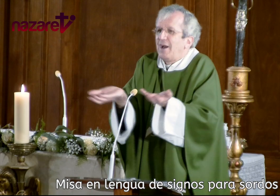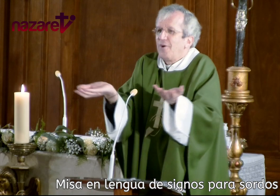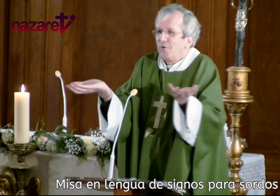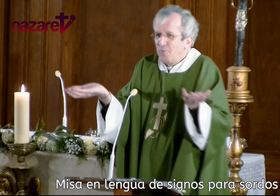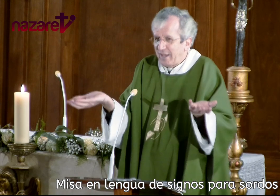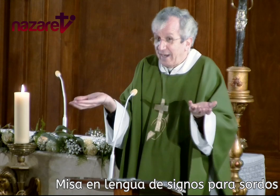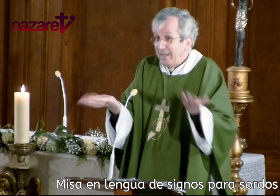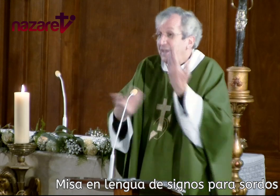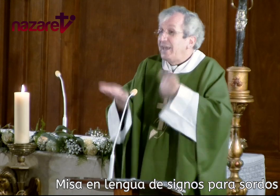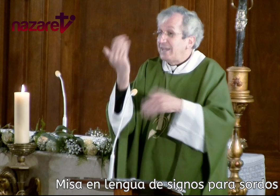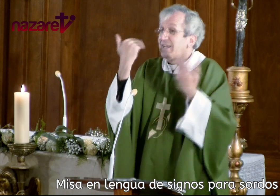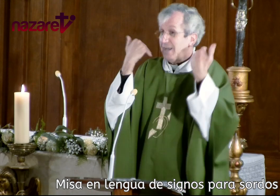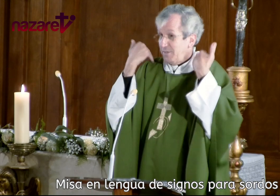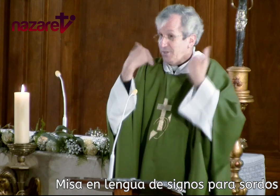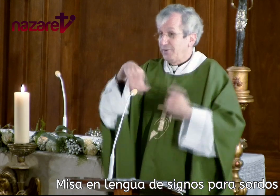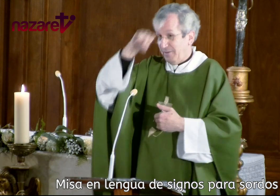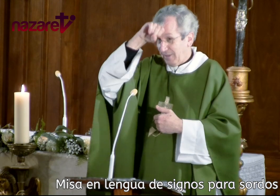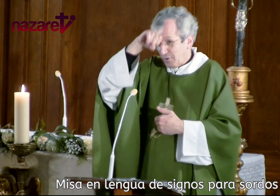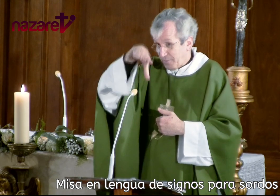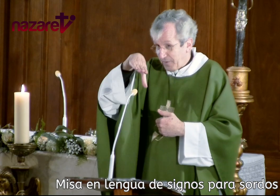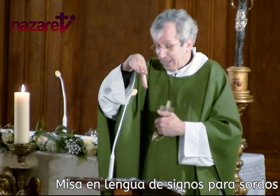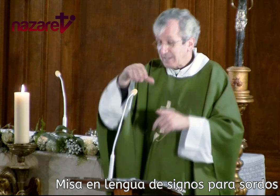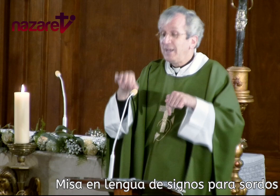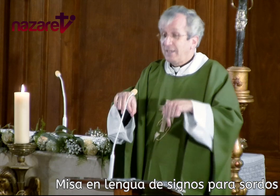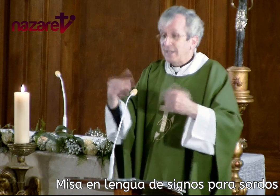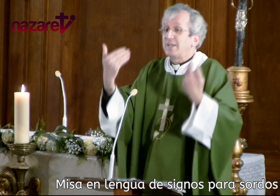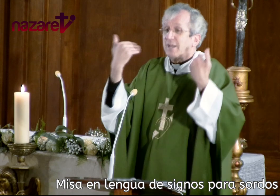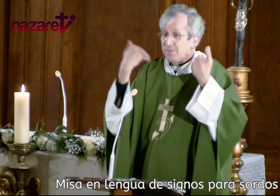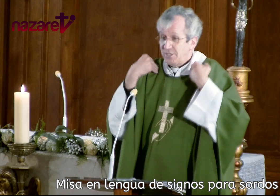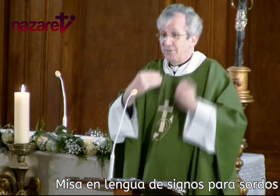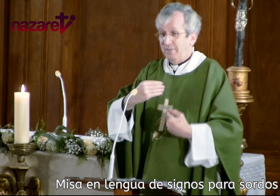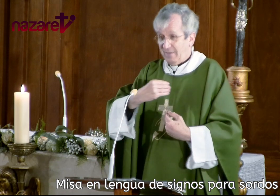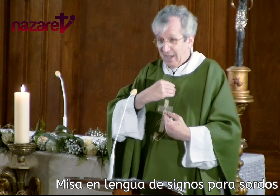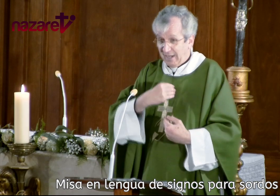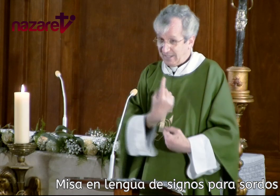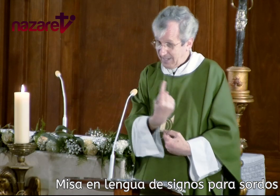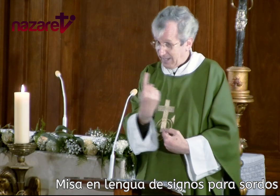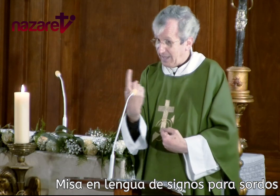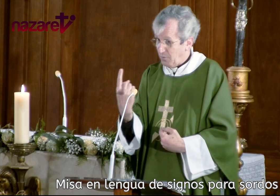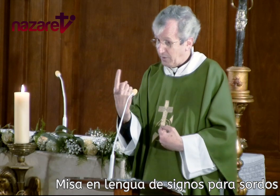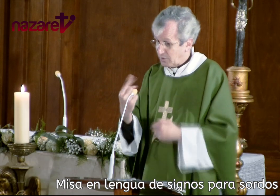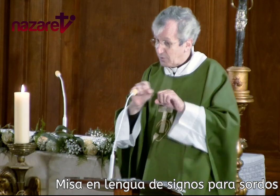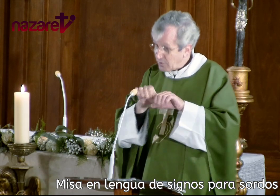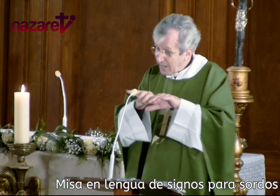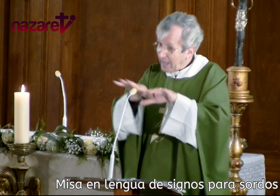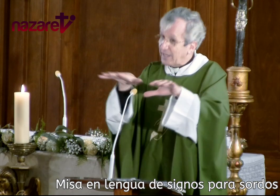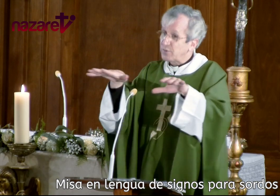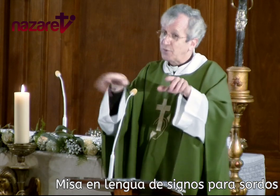comunicar esa es la misión de los profetas y esa es la misión de la iglesia de cada uno de nosotros ante nuestro